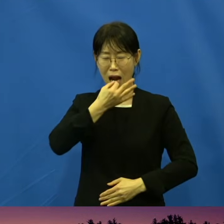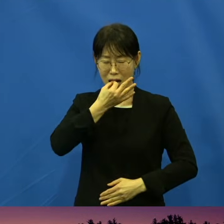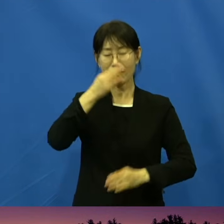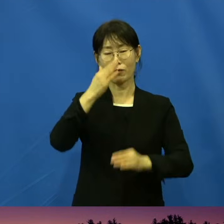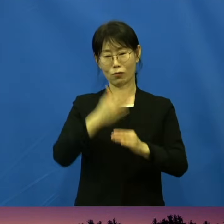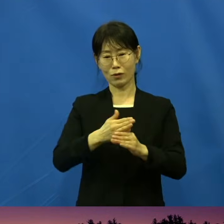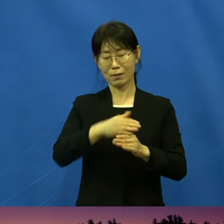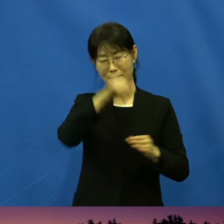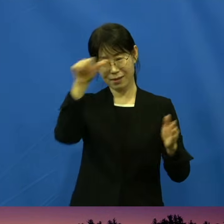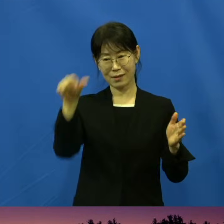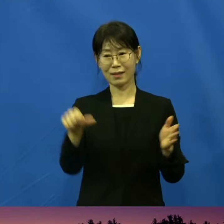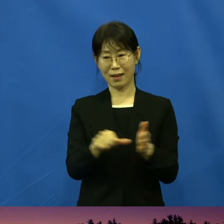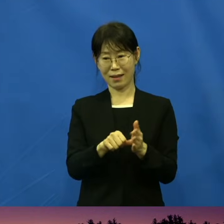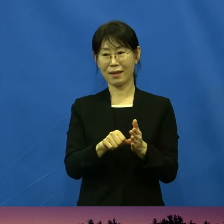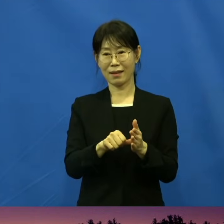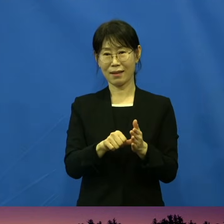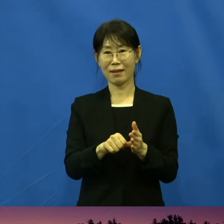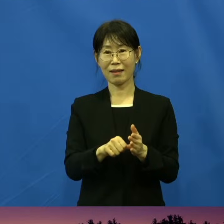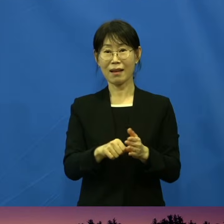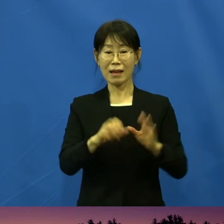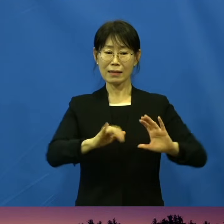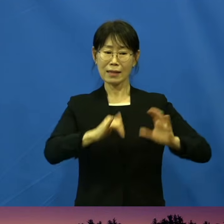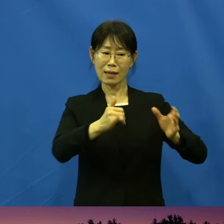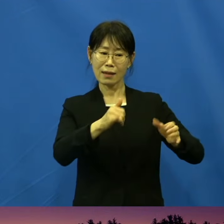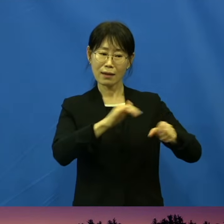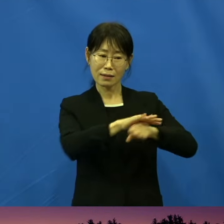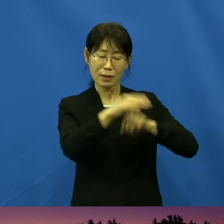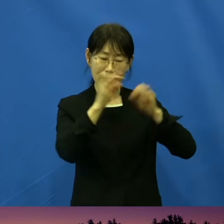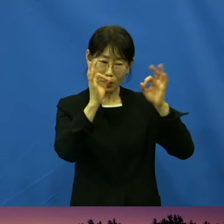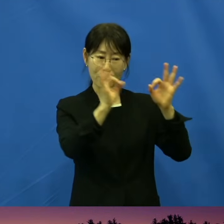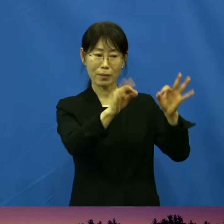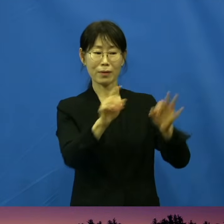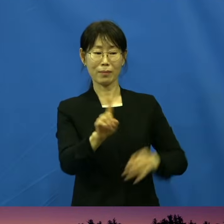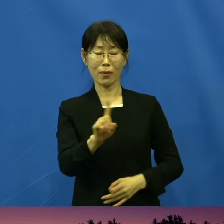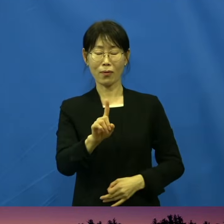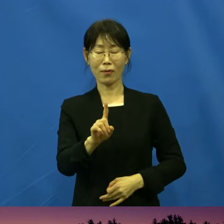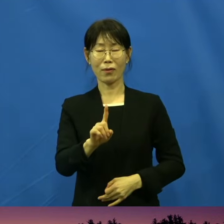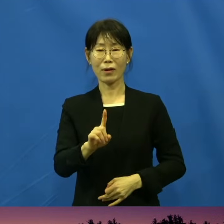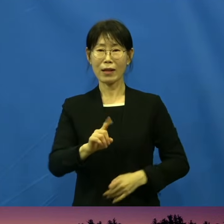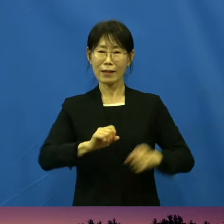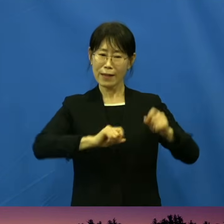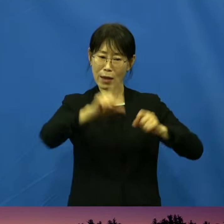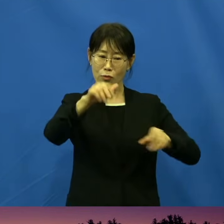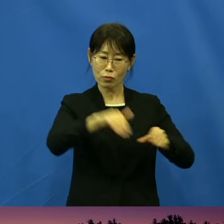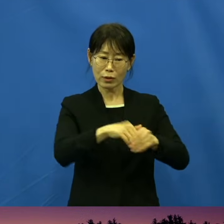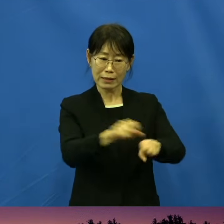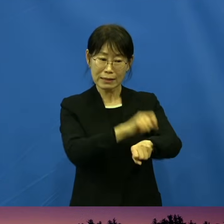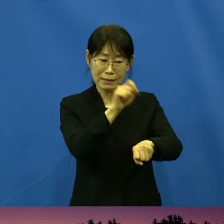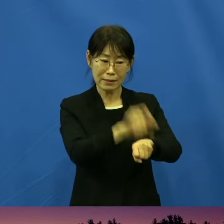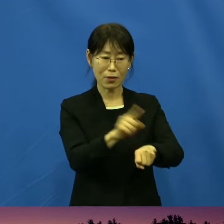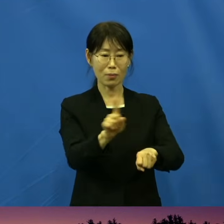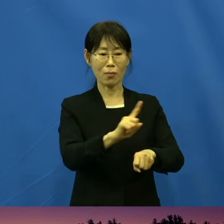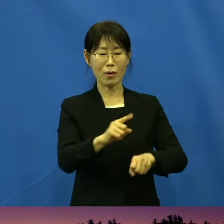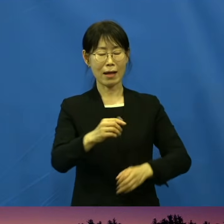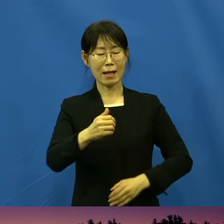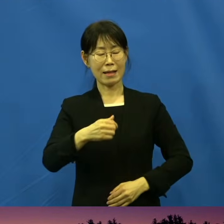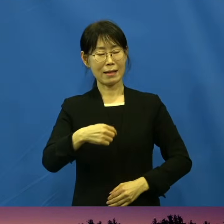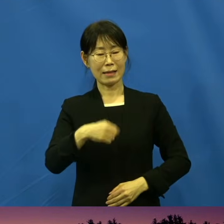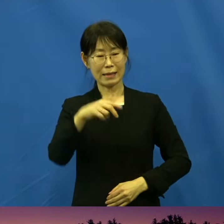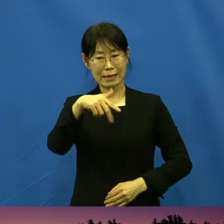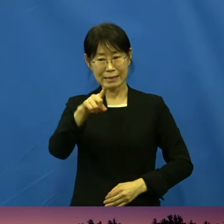얼마나 돋보이는 시대를 우리가 살고 있어요. 여러분, 오늘날 세상의 모든 문화의 특징이 뭐예요?